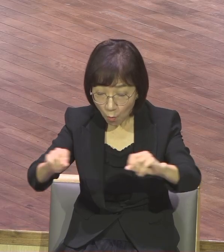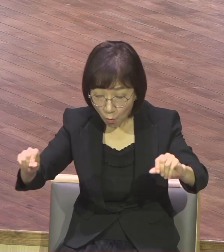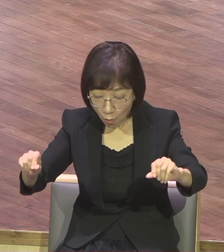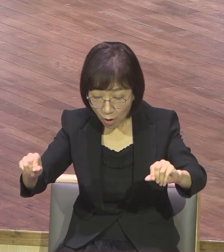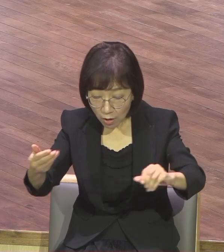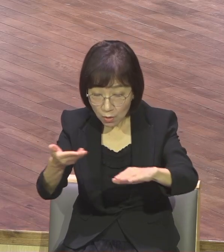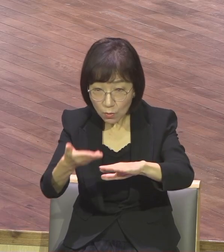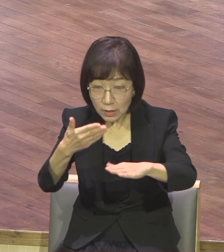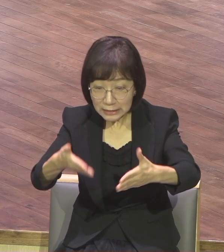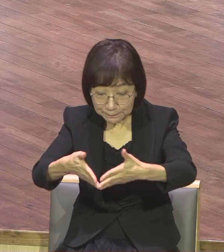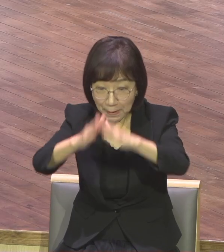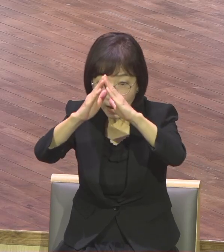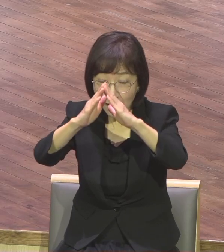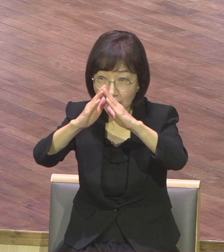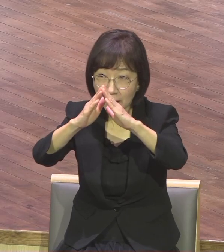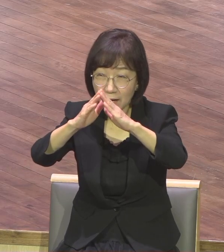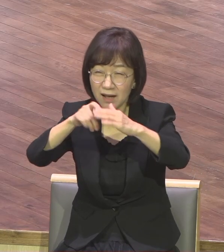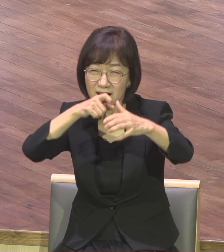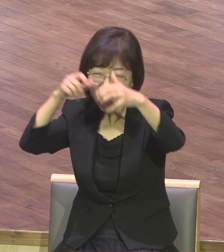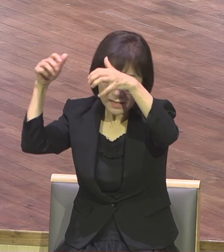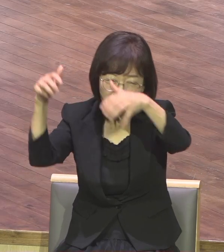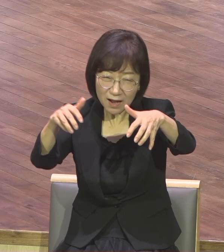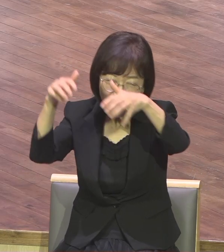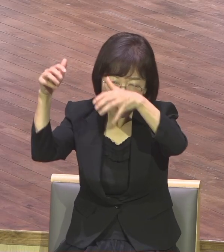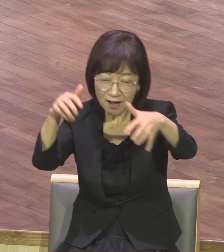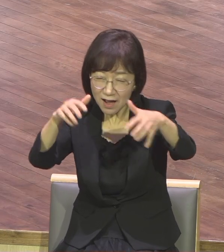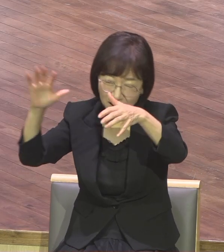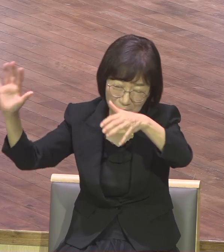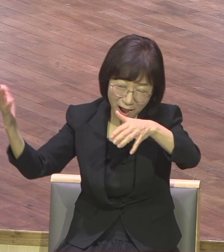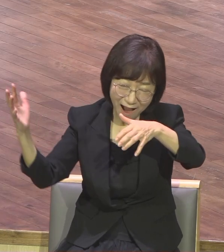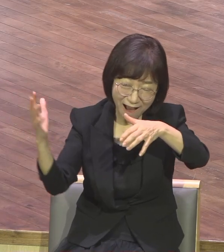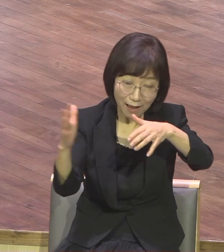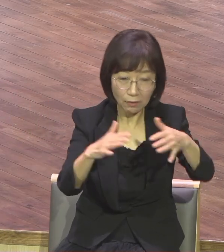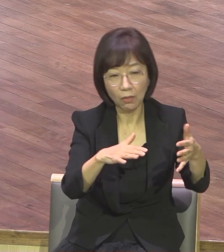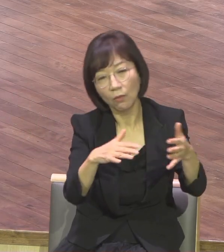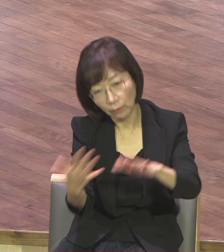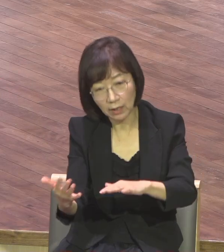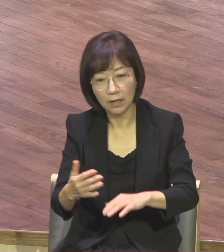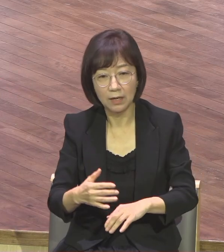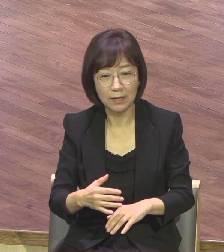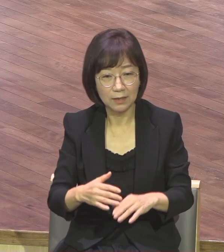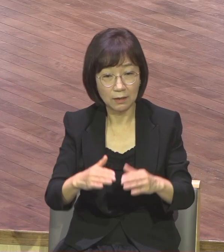돼요? 비바람 보고 태풍 다 무너져 없어져 버려요.